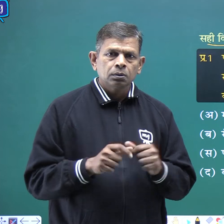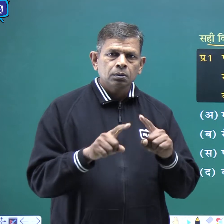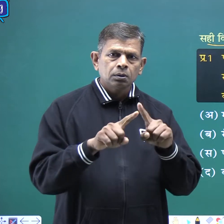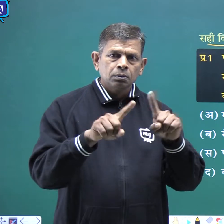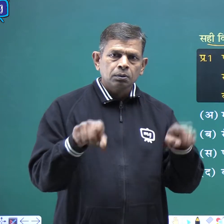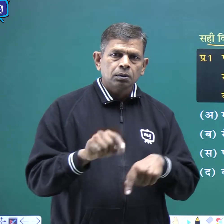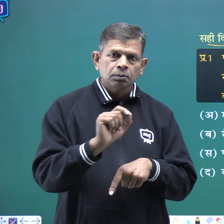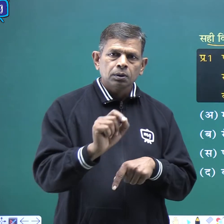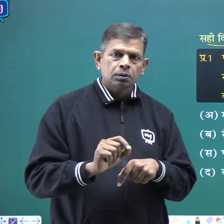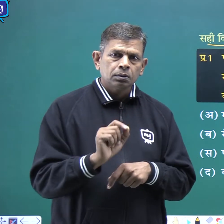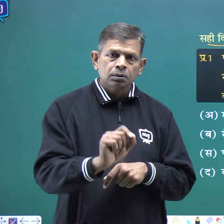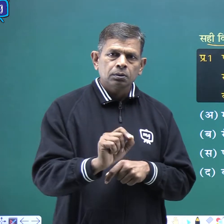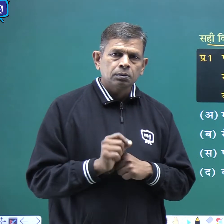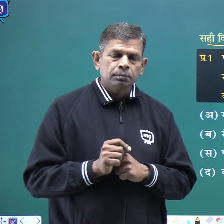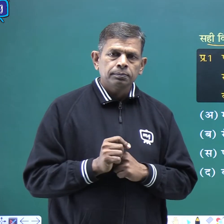ब्रैकेट में लिखना है।